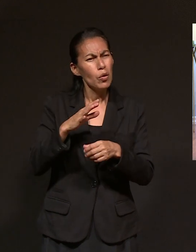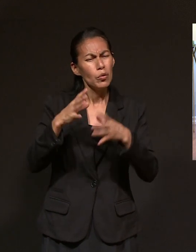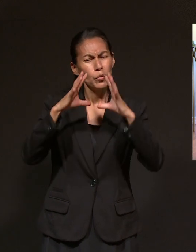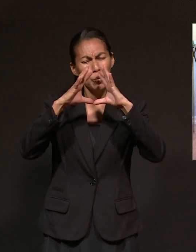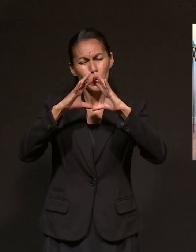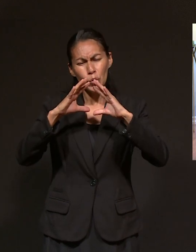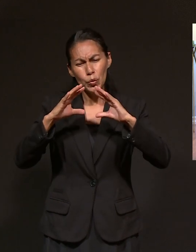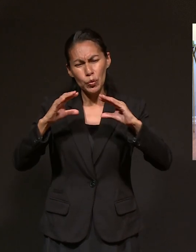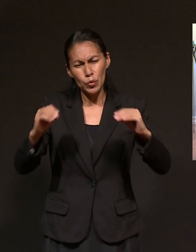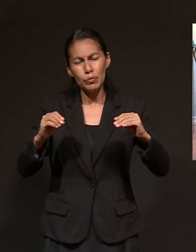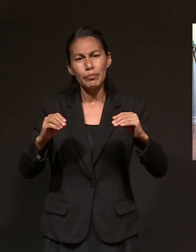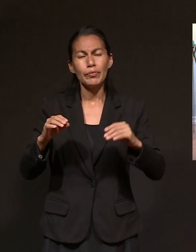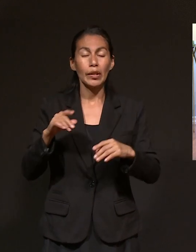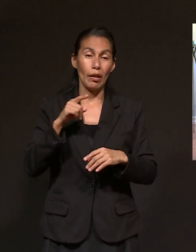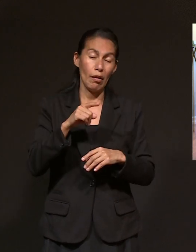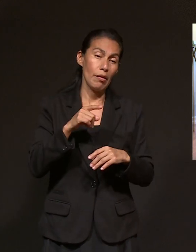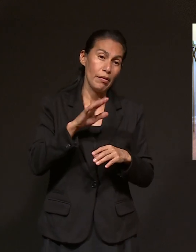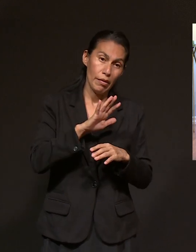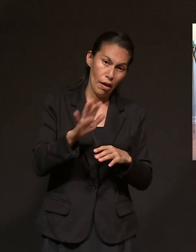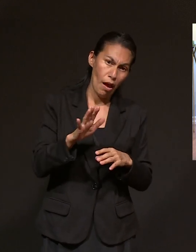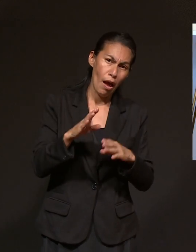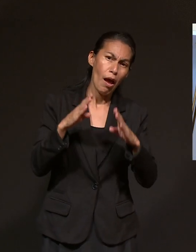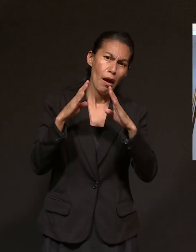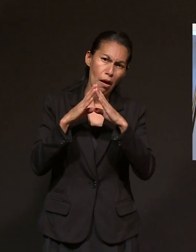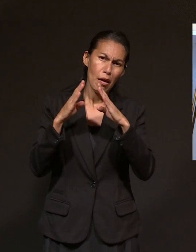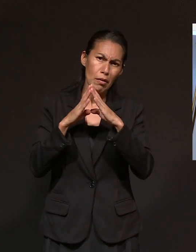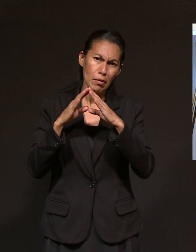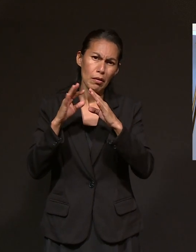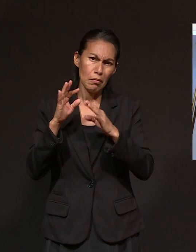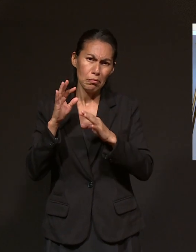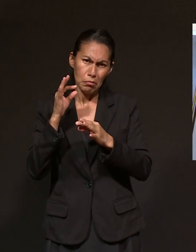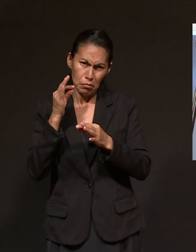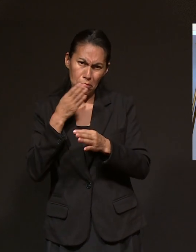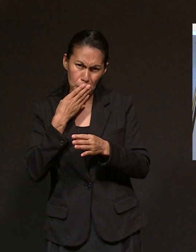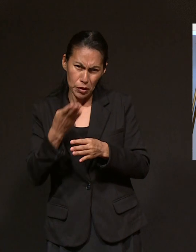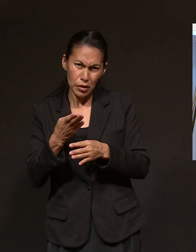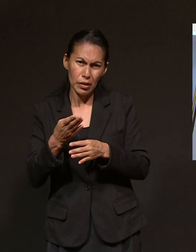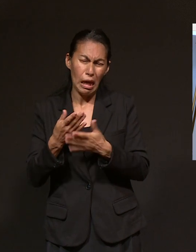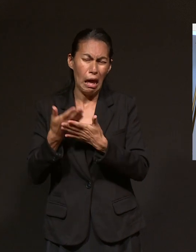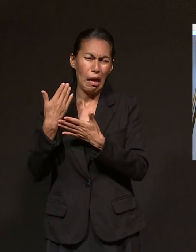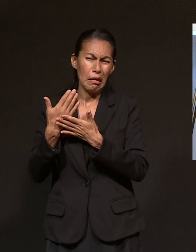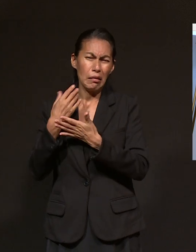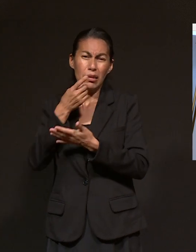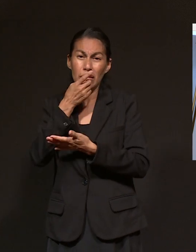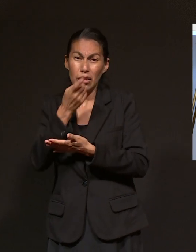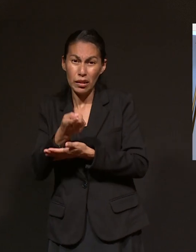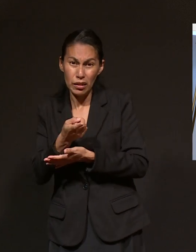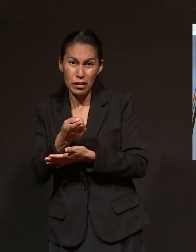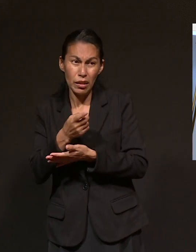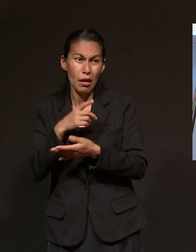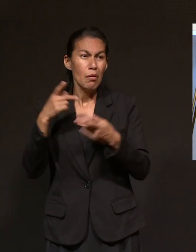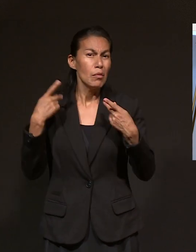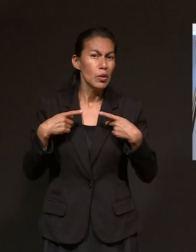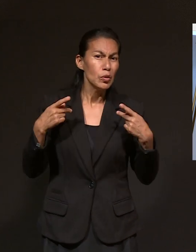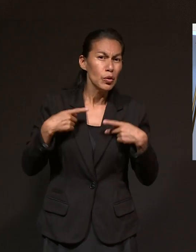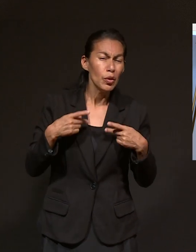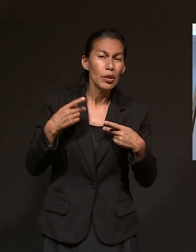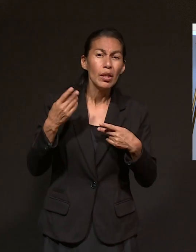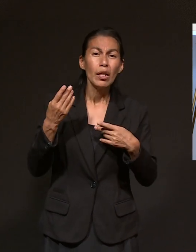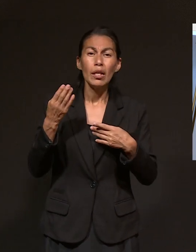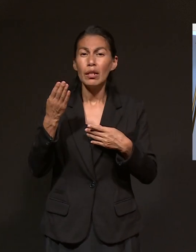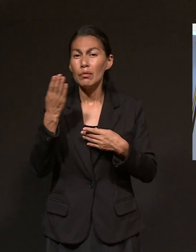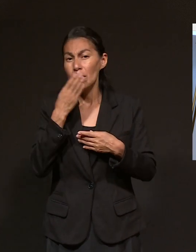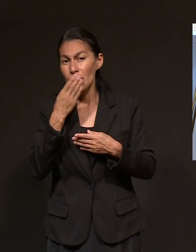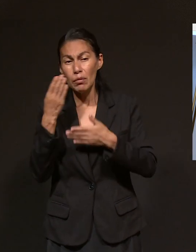Mera Sánchez Por su pronta recuperación Que ya regresó a su casa Según entiendo Por lo que tú dijiste La vez pasada